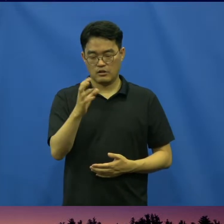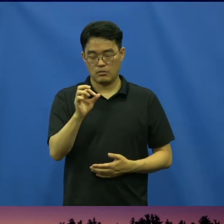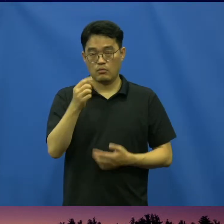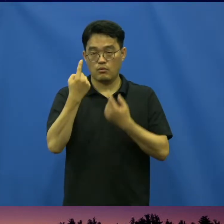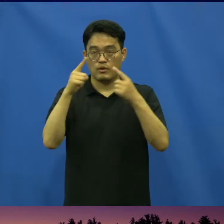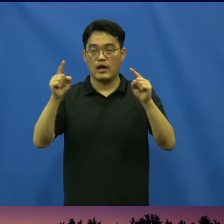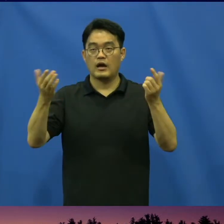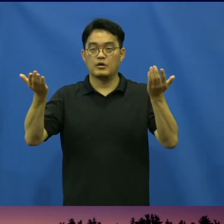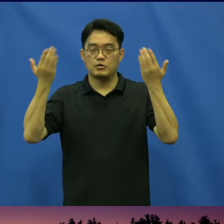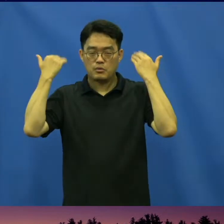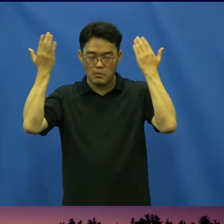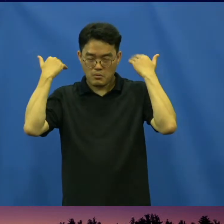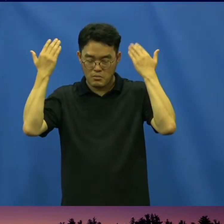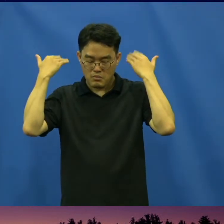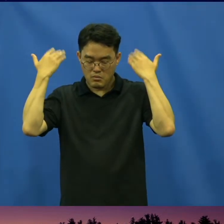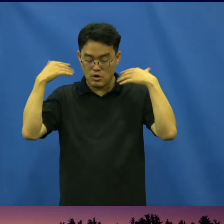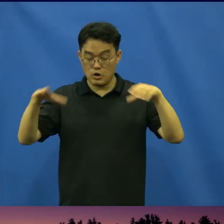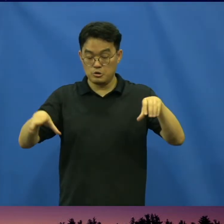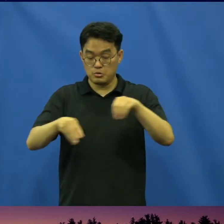김 박사님